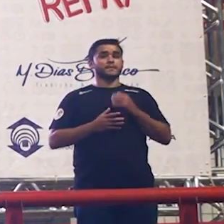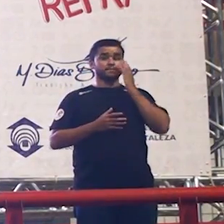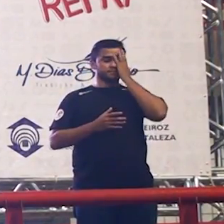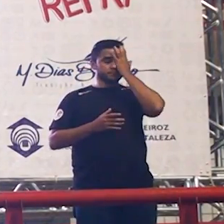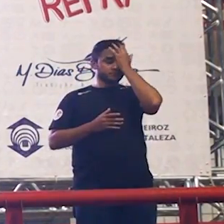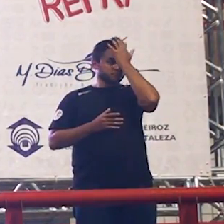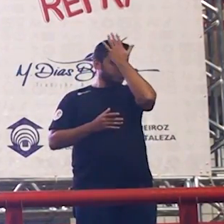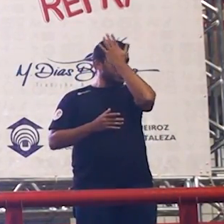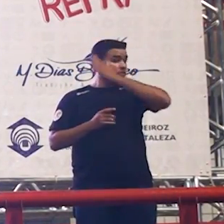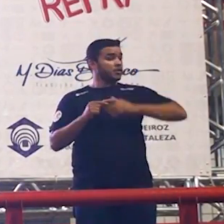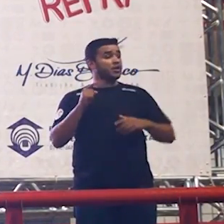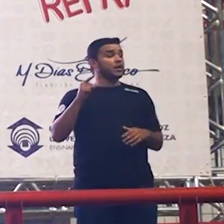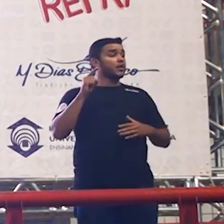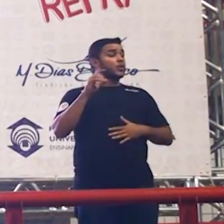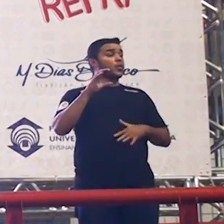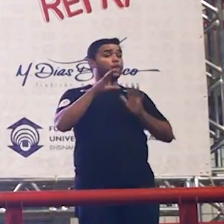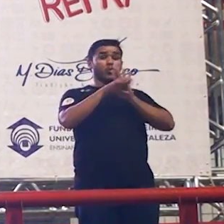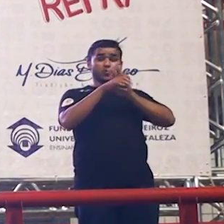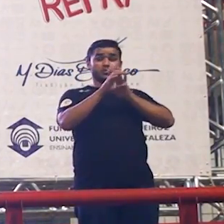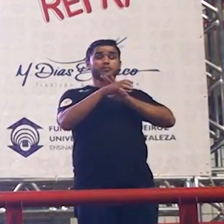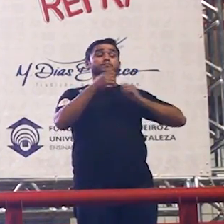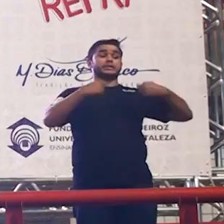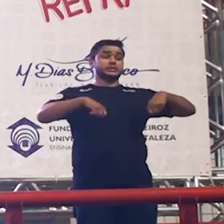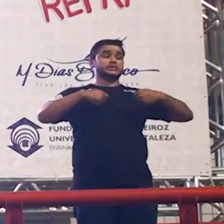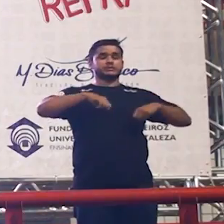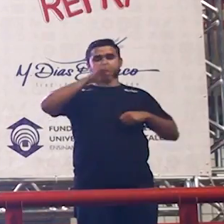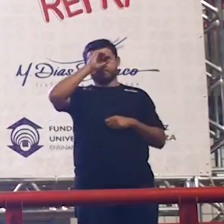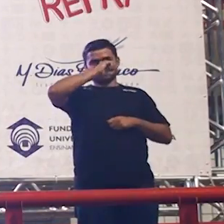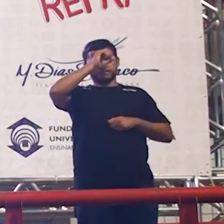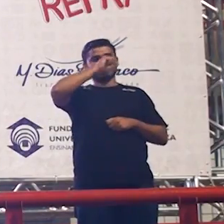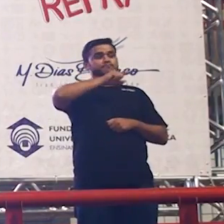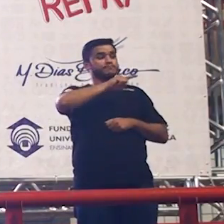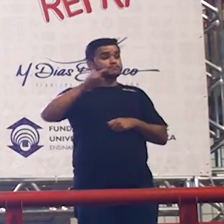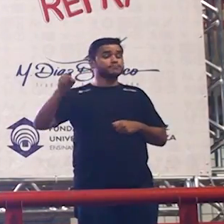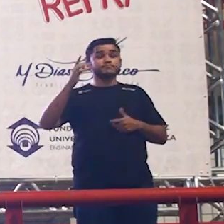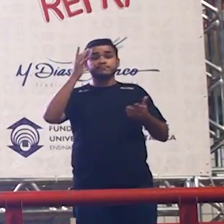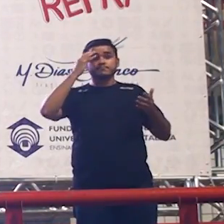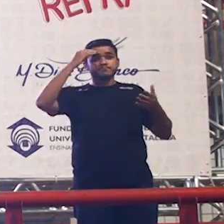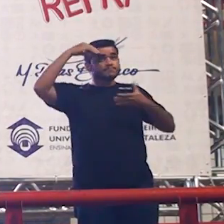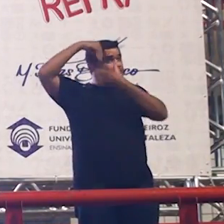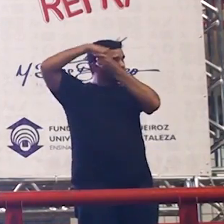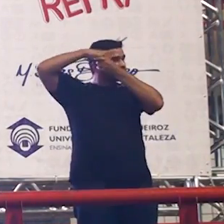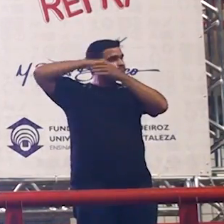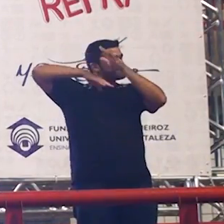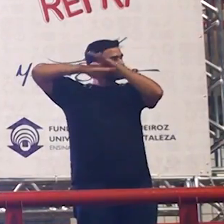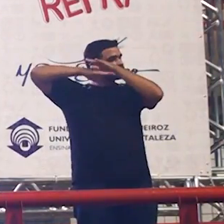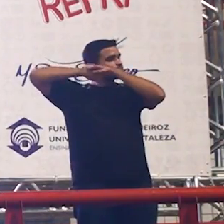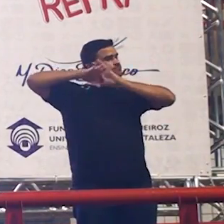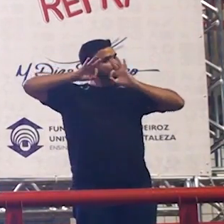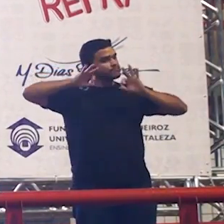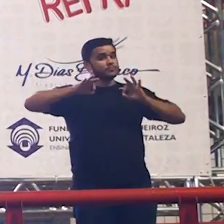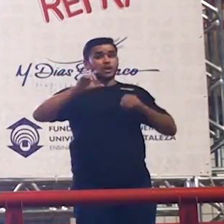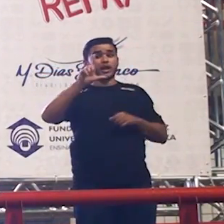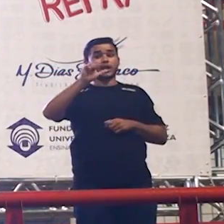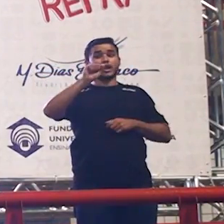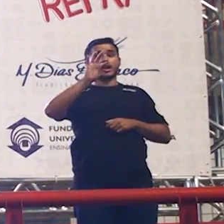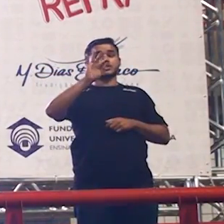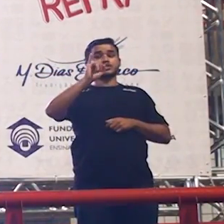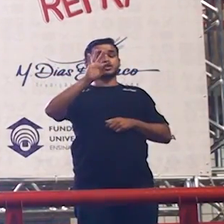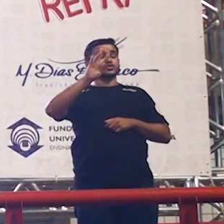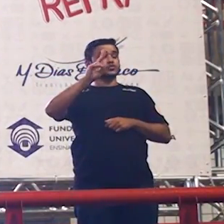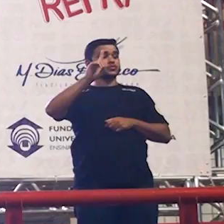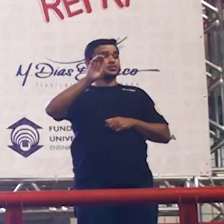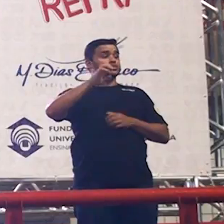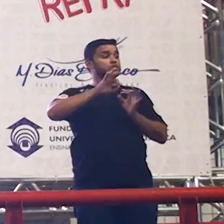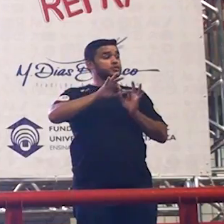Pessoal, esses conceitos vocês precisam internalizar. Latitude é uma distância